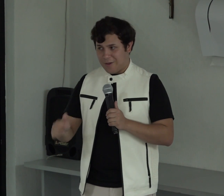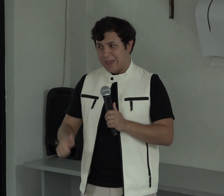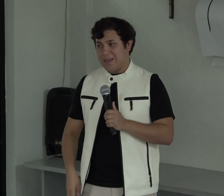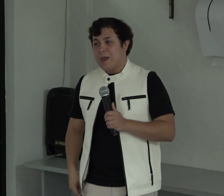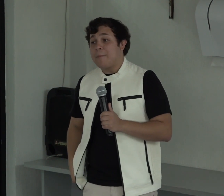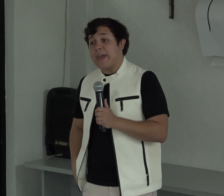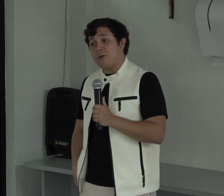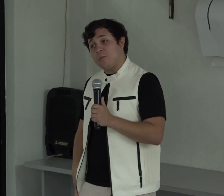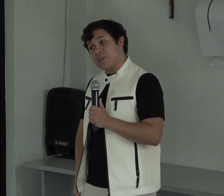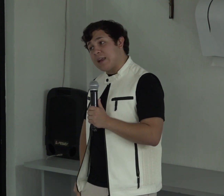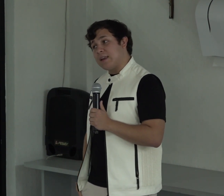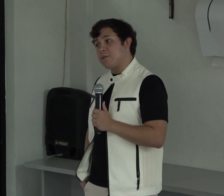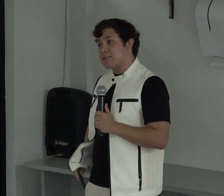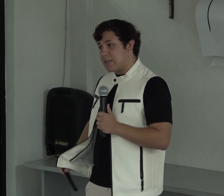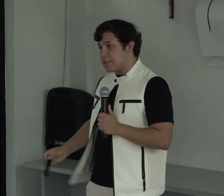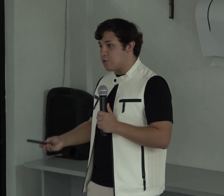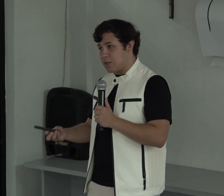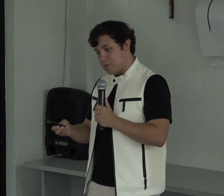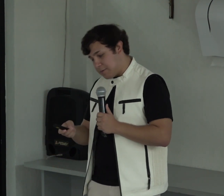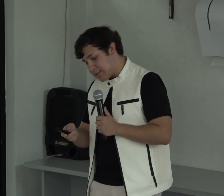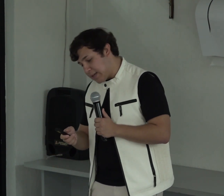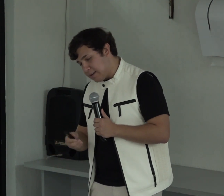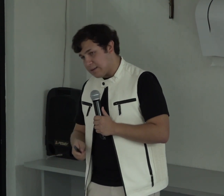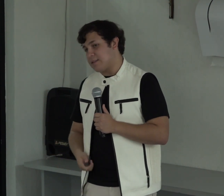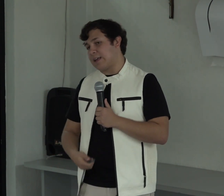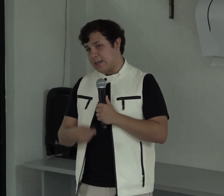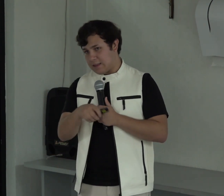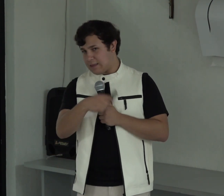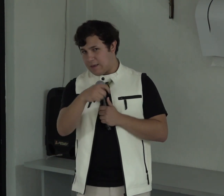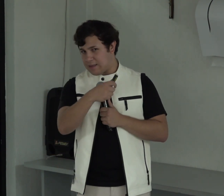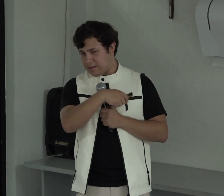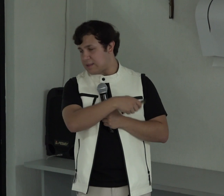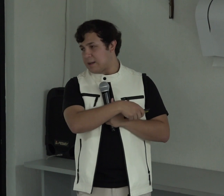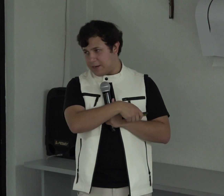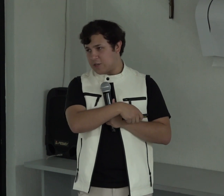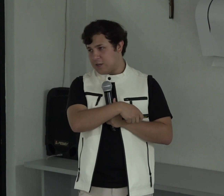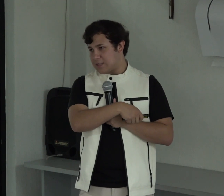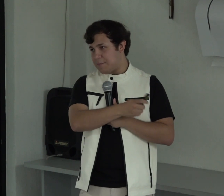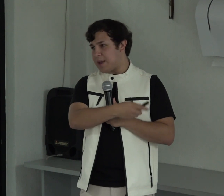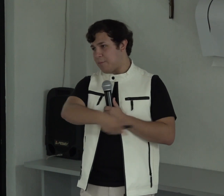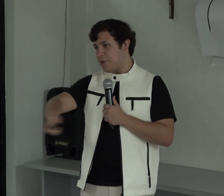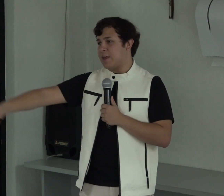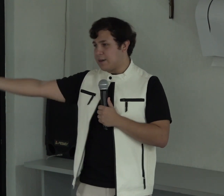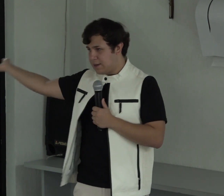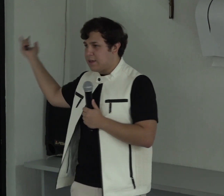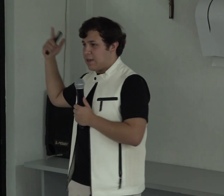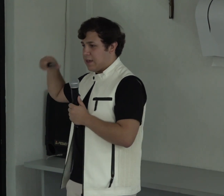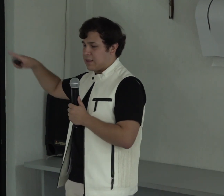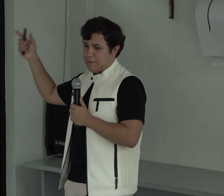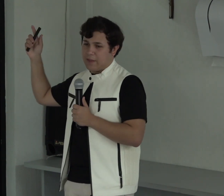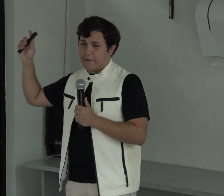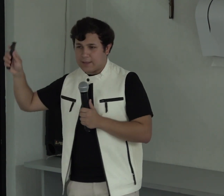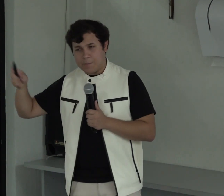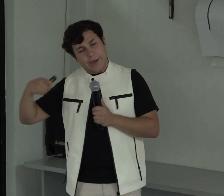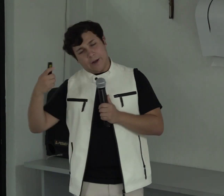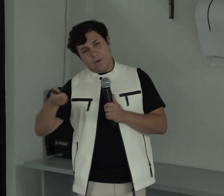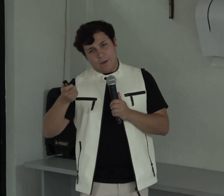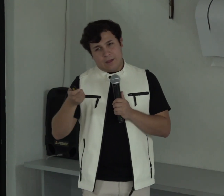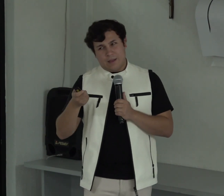¿Ok? Pero como tal, la lengua de señas no es universal. Se estableció esta para poder ser más fácil, pero más